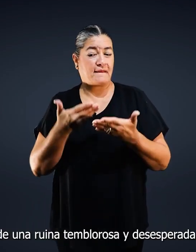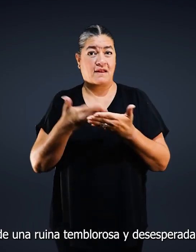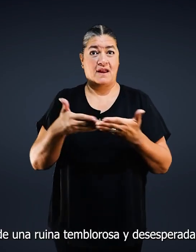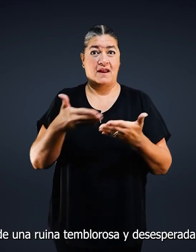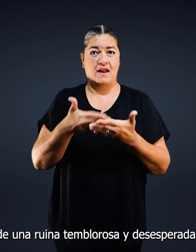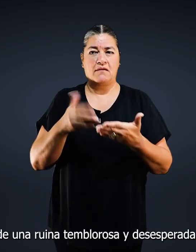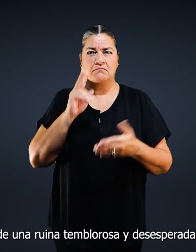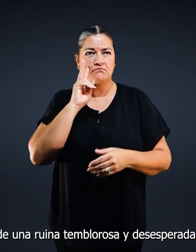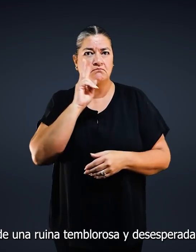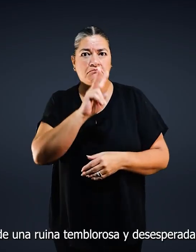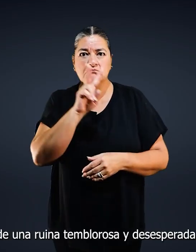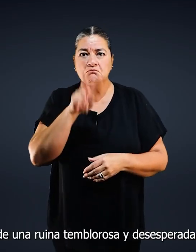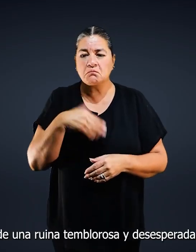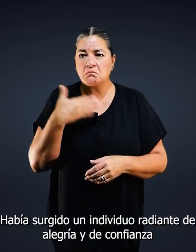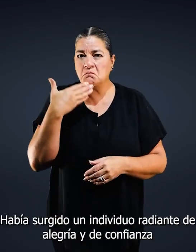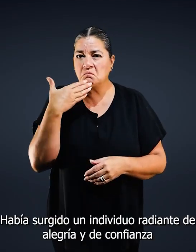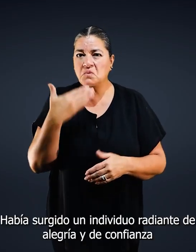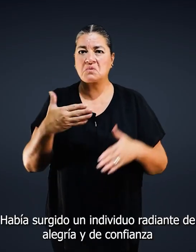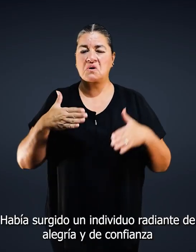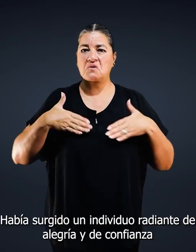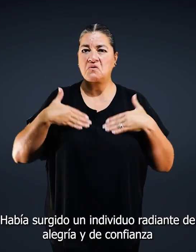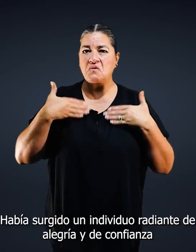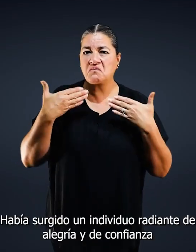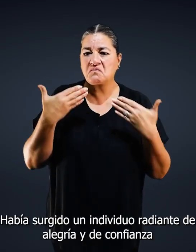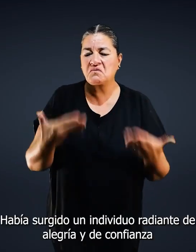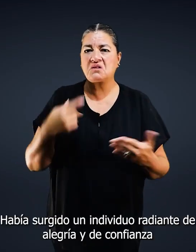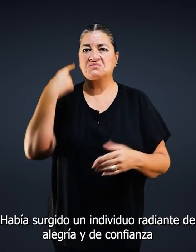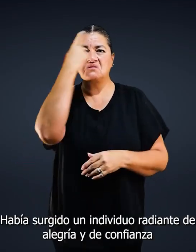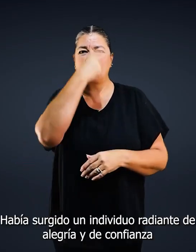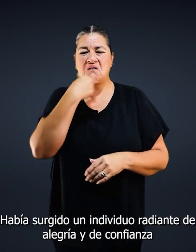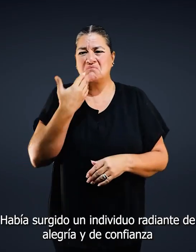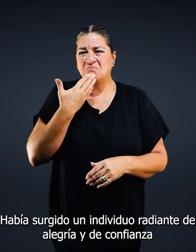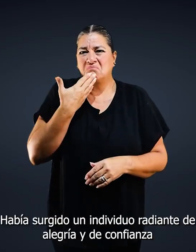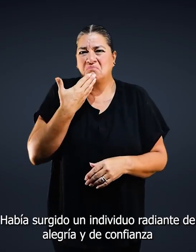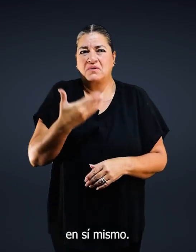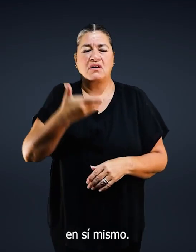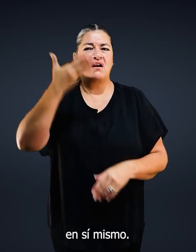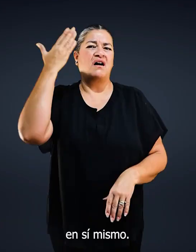ruina temblorosa y desesperada, había surgido un individuo radiante de alegría y de confianza en sí mismo.